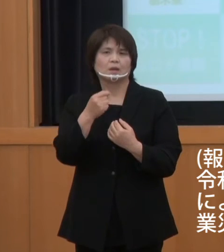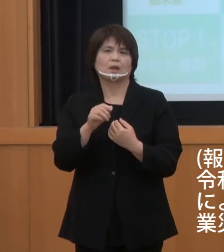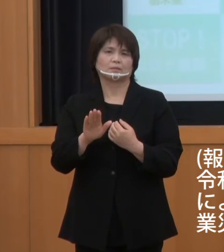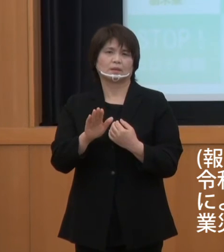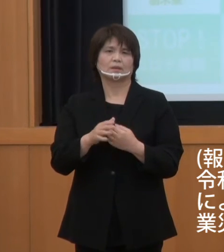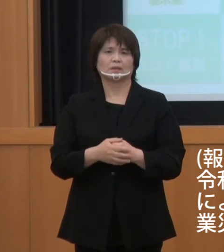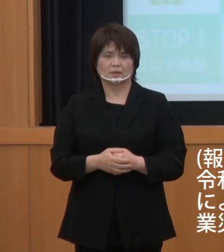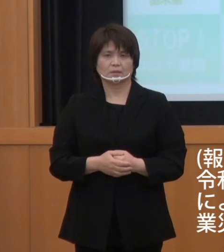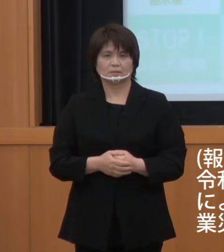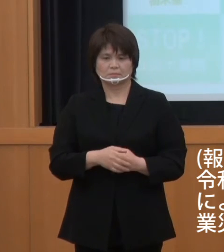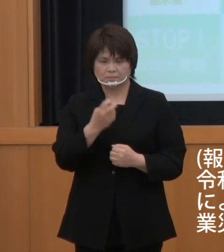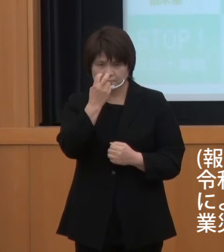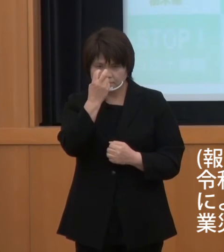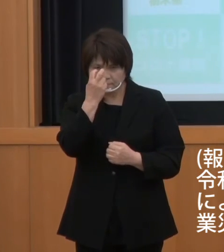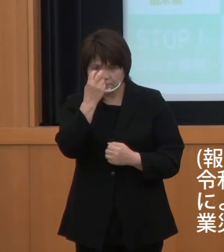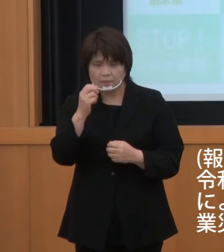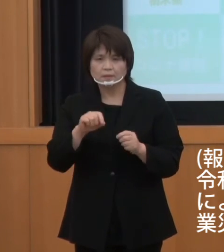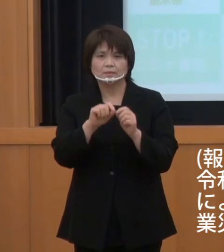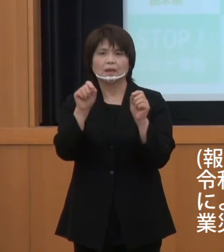ところ、